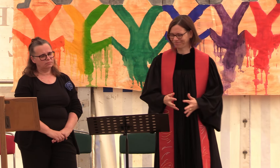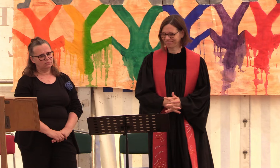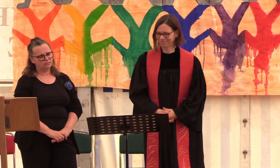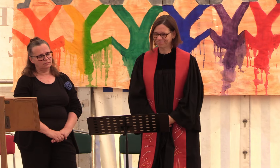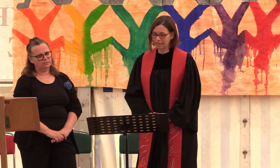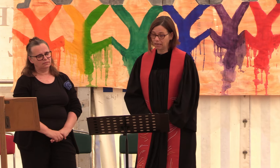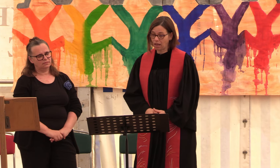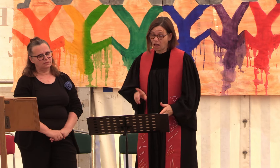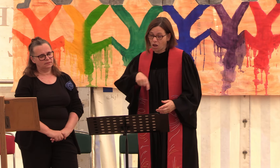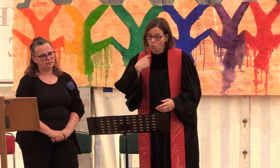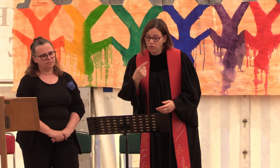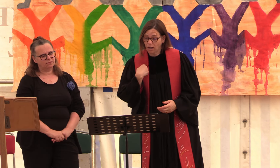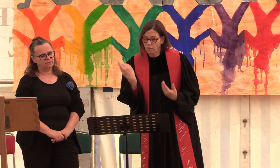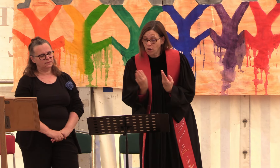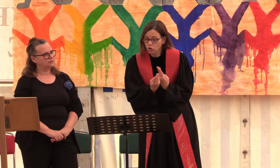einmal passiert.